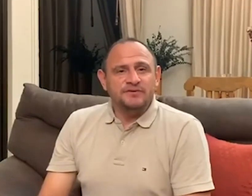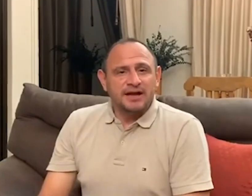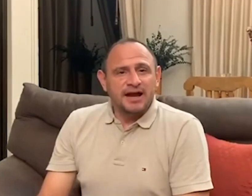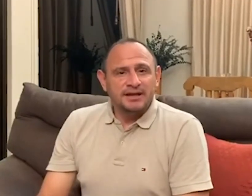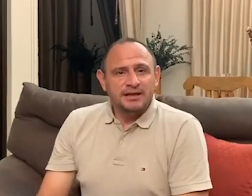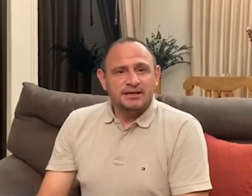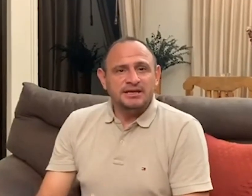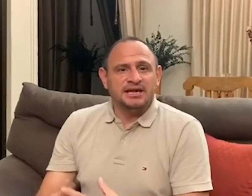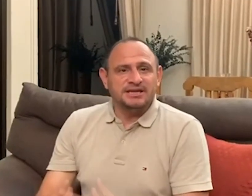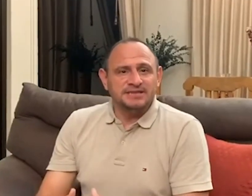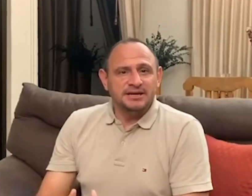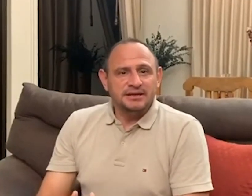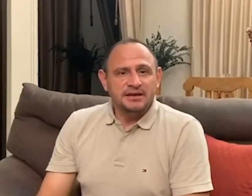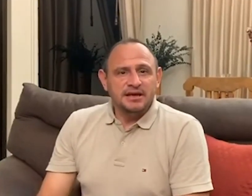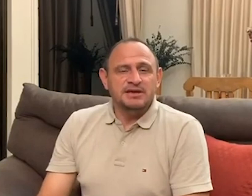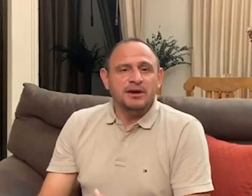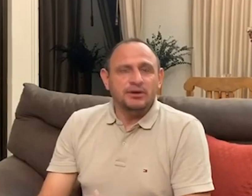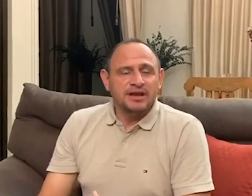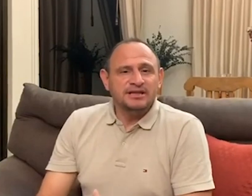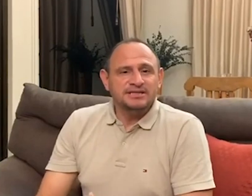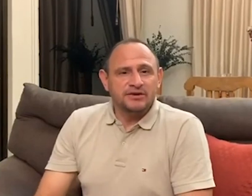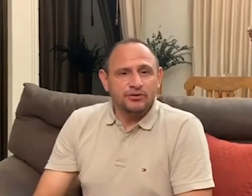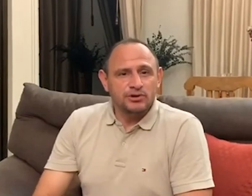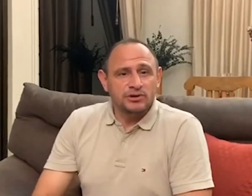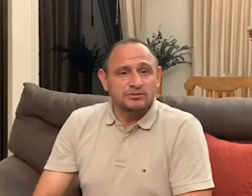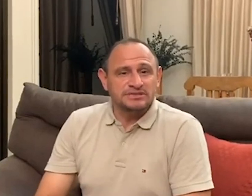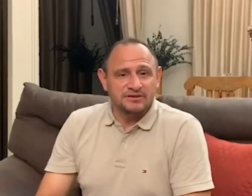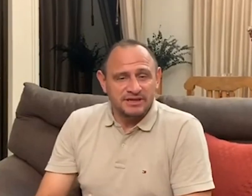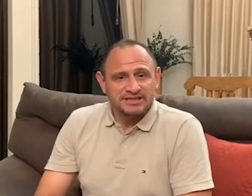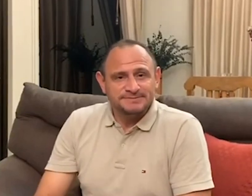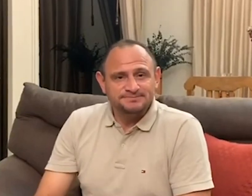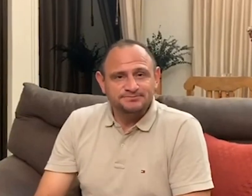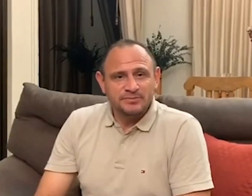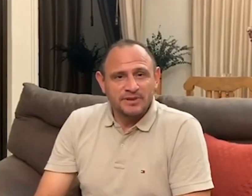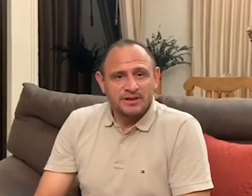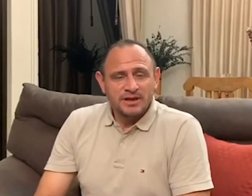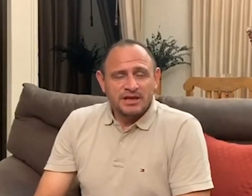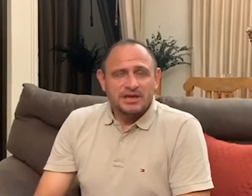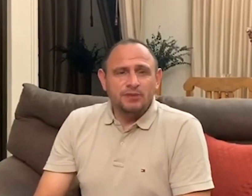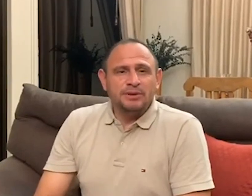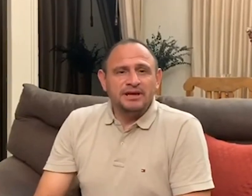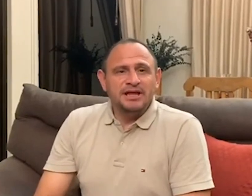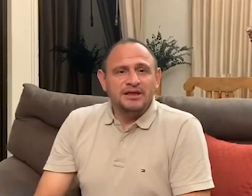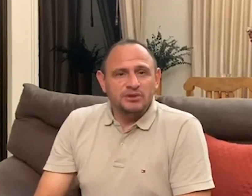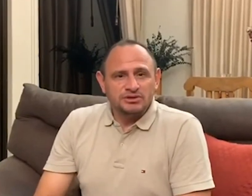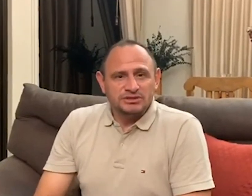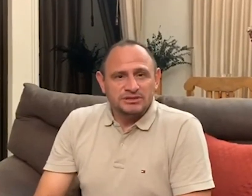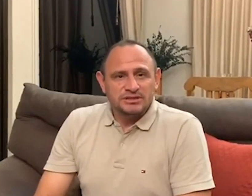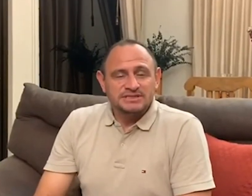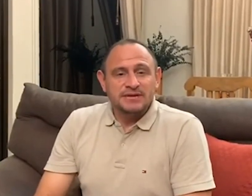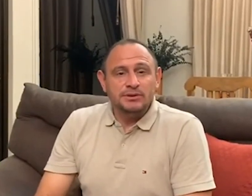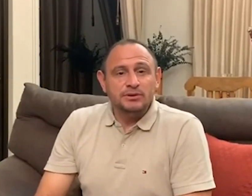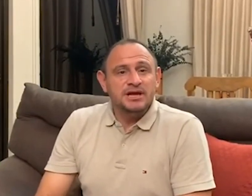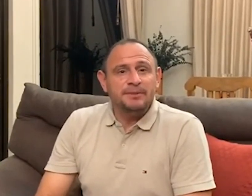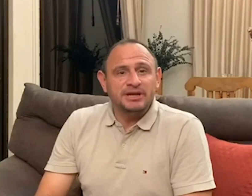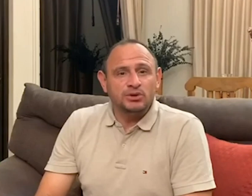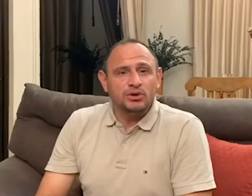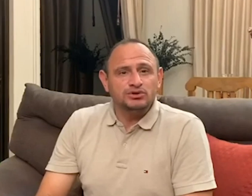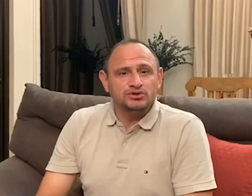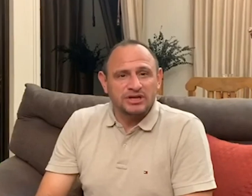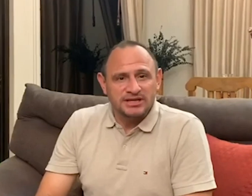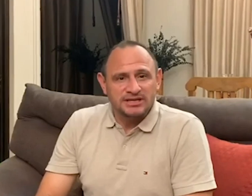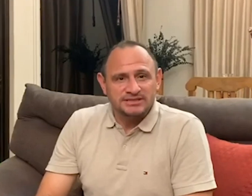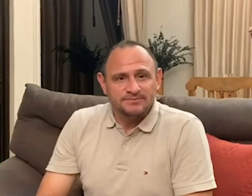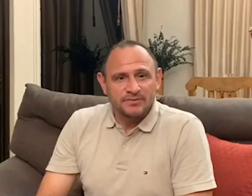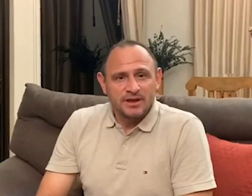para edificar y crecer y mejorar el desarrollo en nuestras vidas. Quiero pedirle a Dios sabiduría para